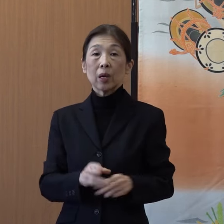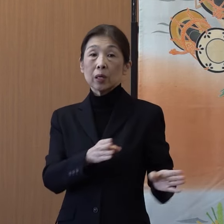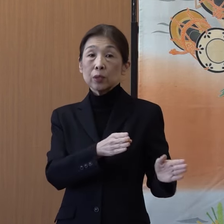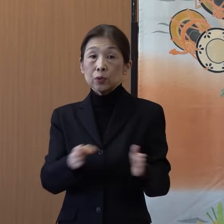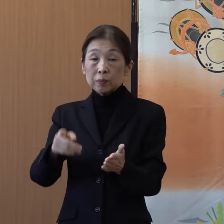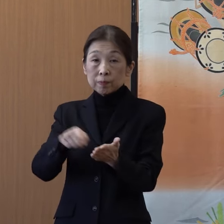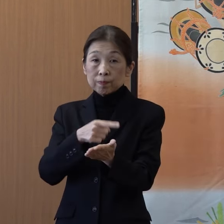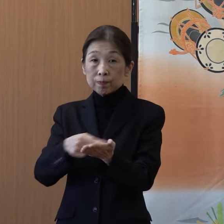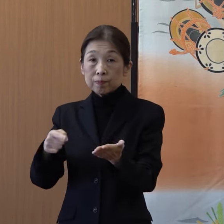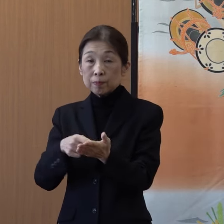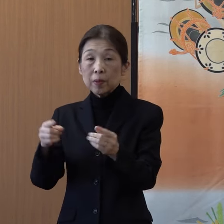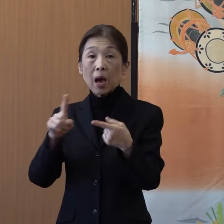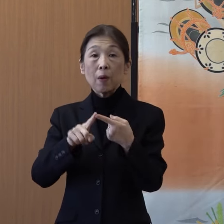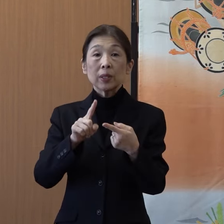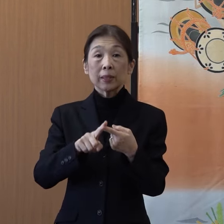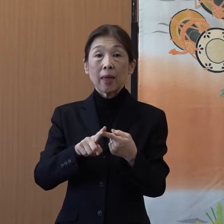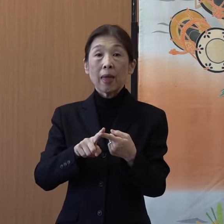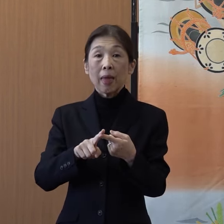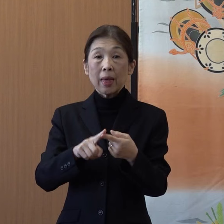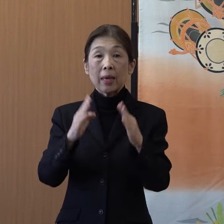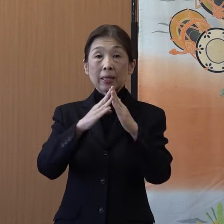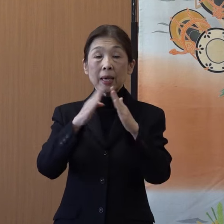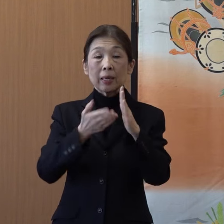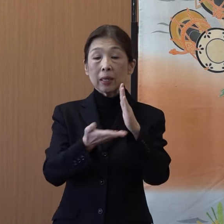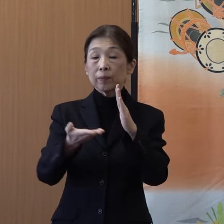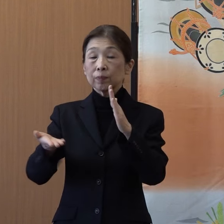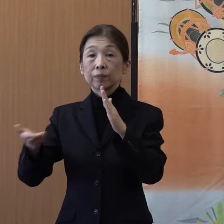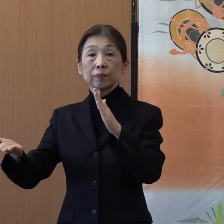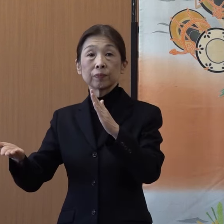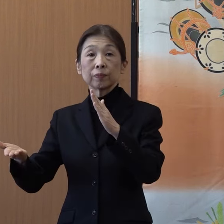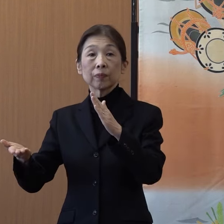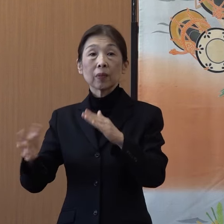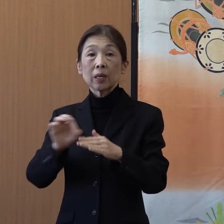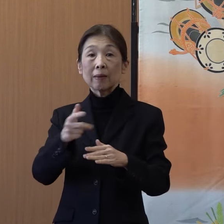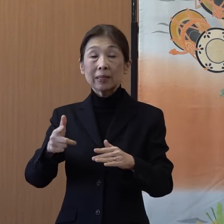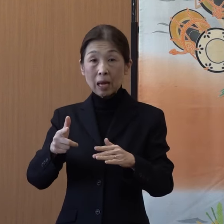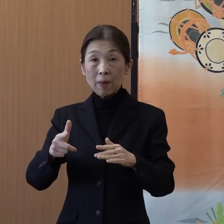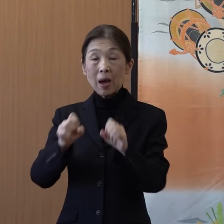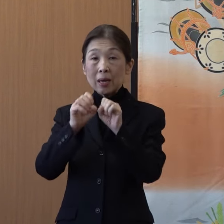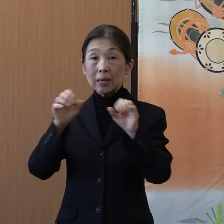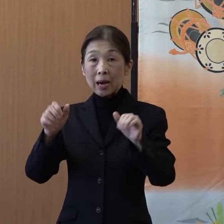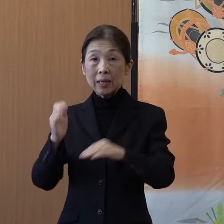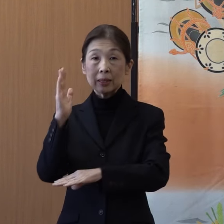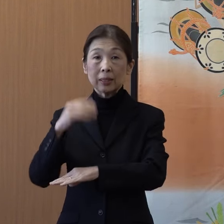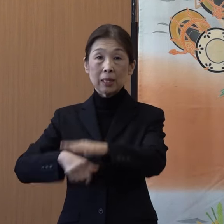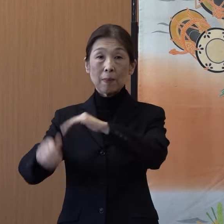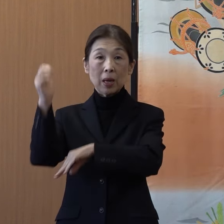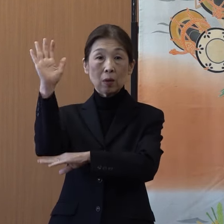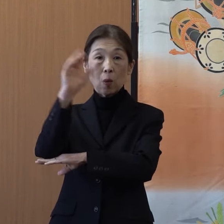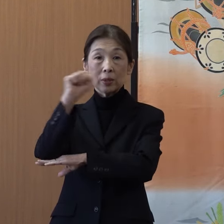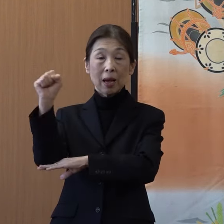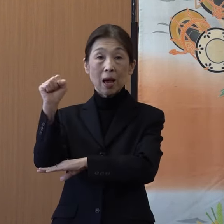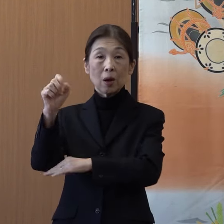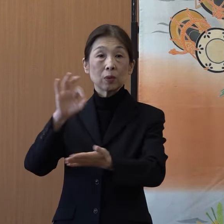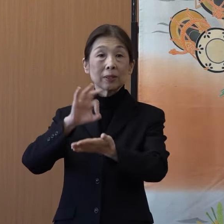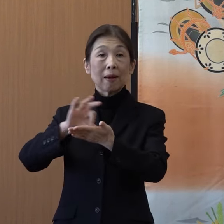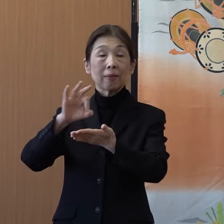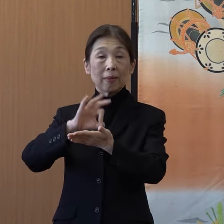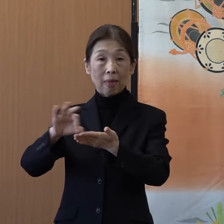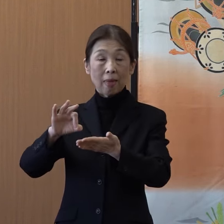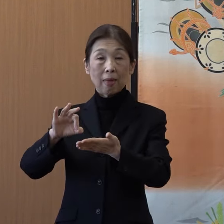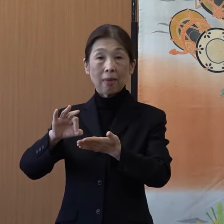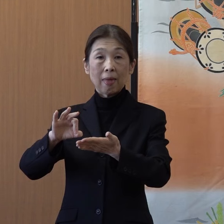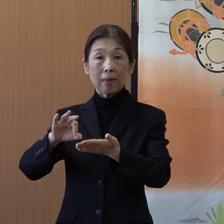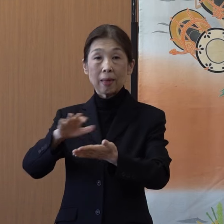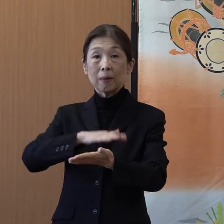第各戸に配布するとともに金沢輝き発信講座等を通して